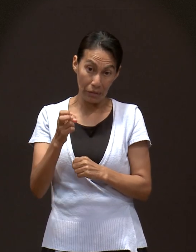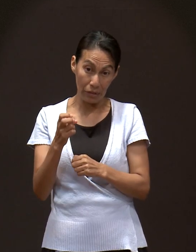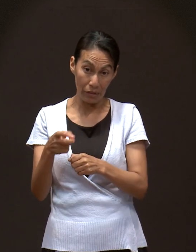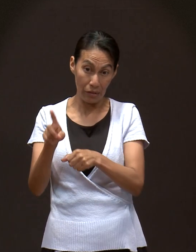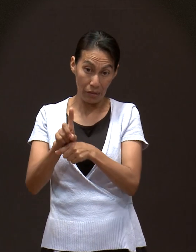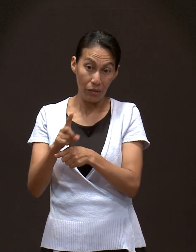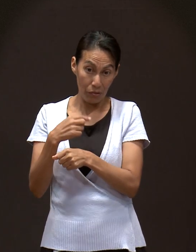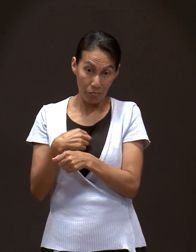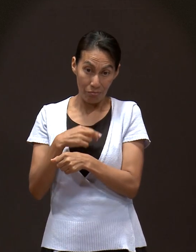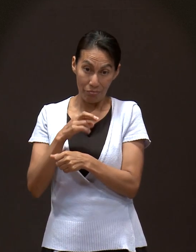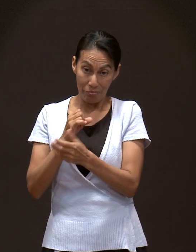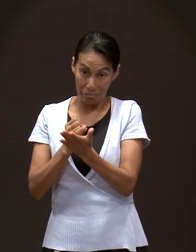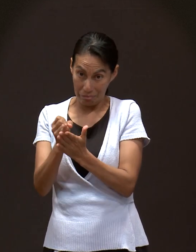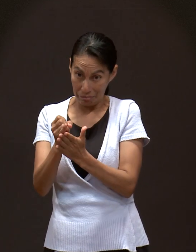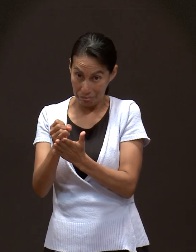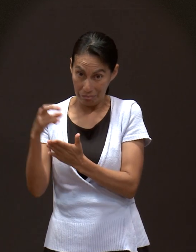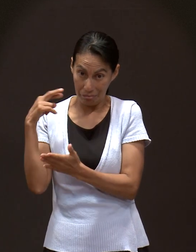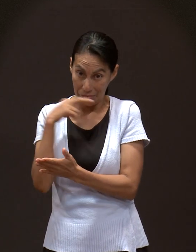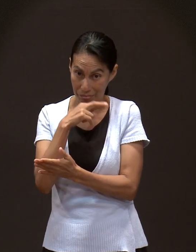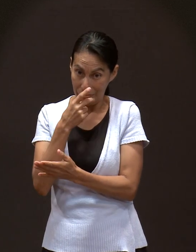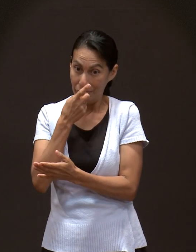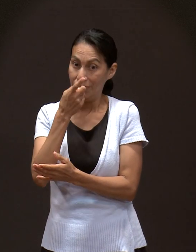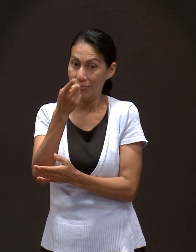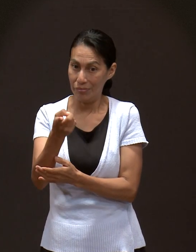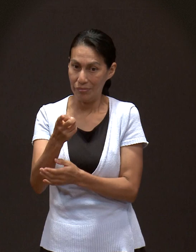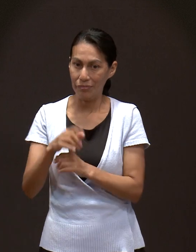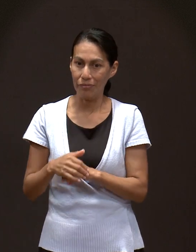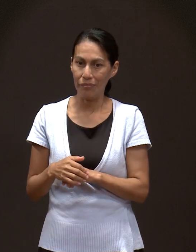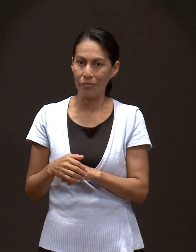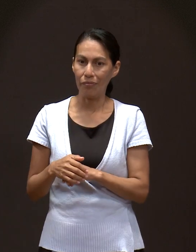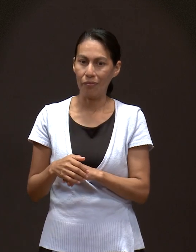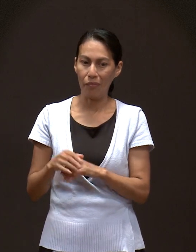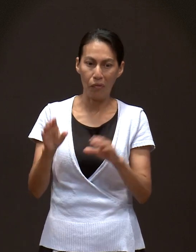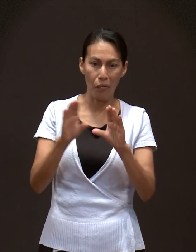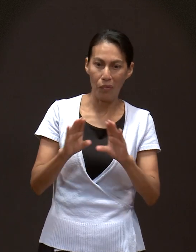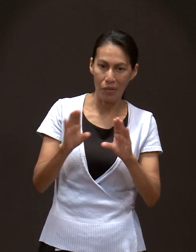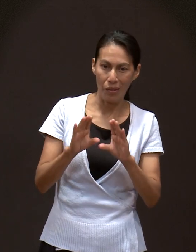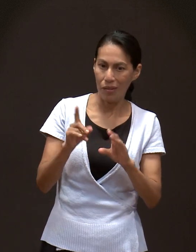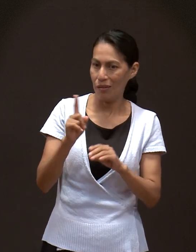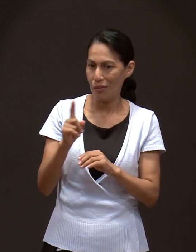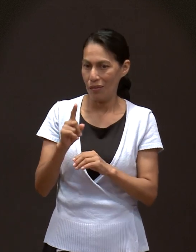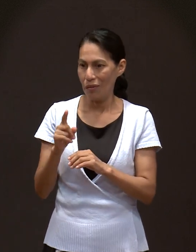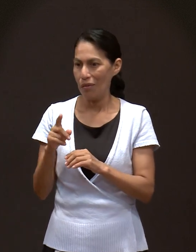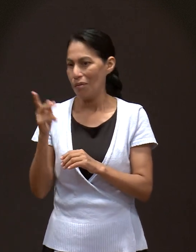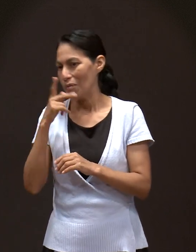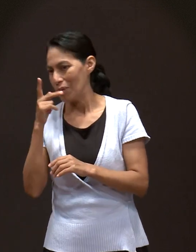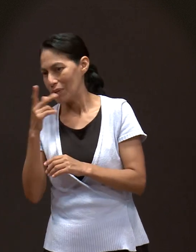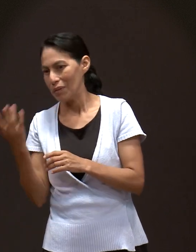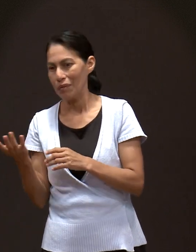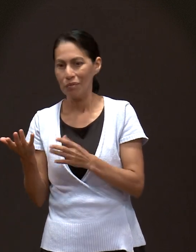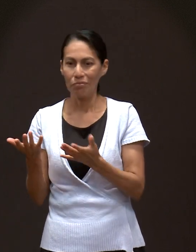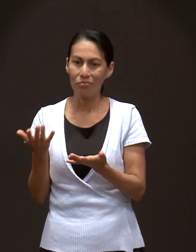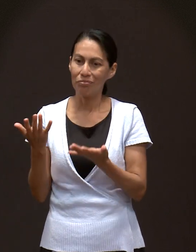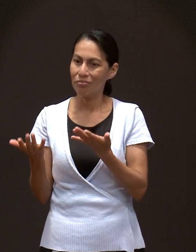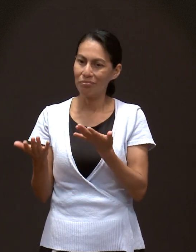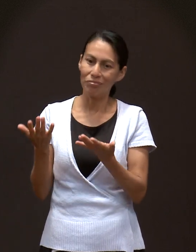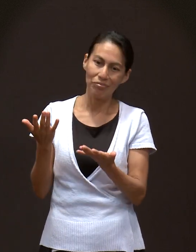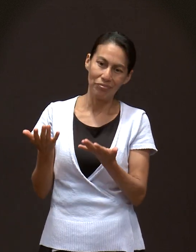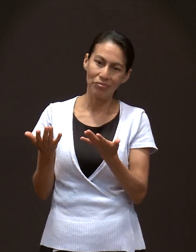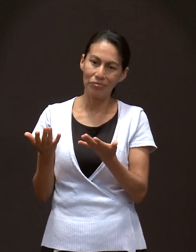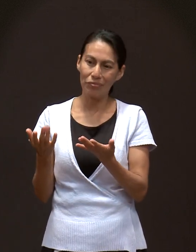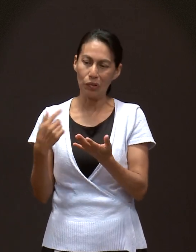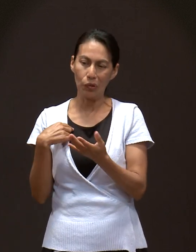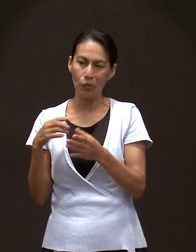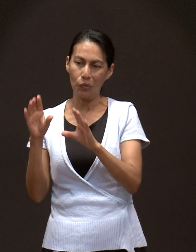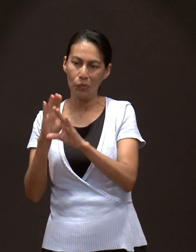Y ese mismo día, pues, yo tenía que decidir, porque era o decirle a los de Colportaje, bueno, ya voy ir para este lado, o